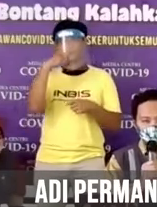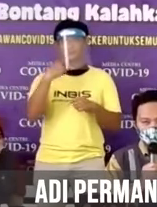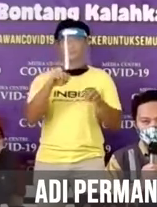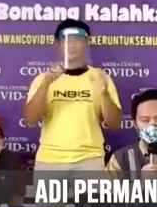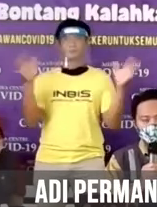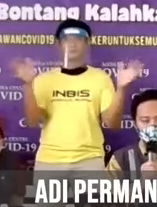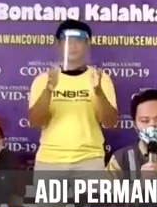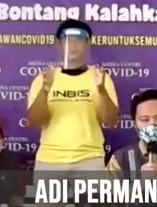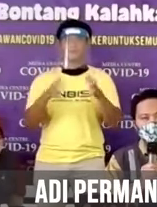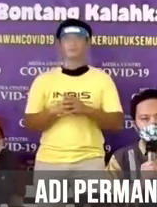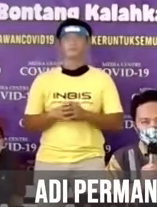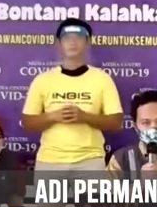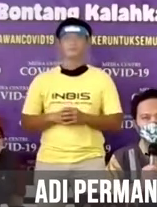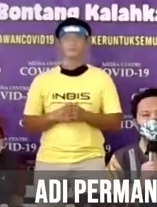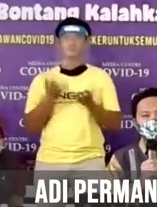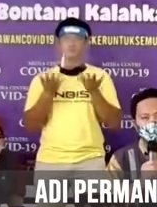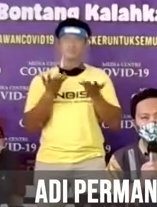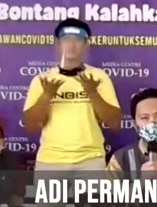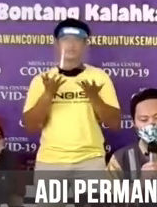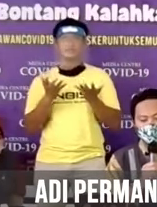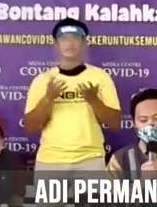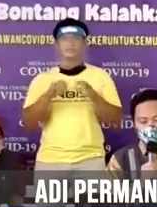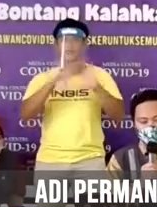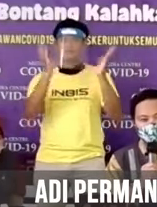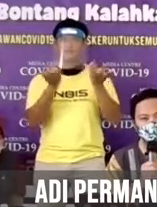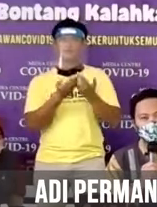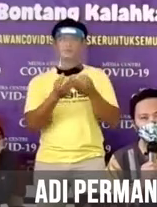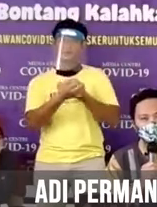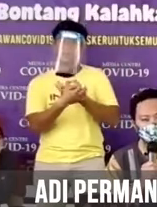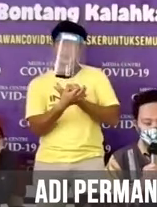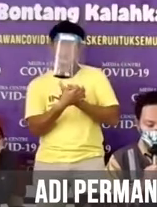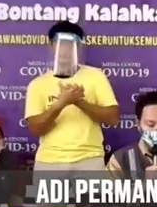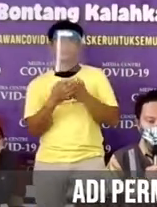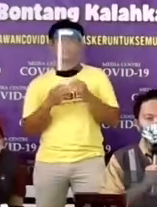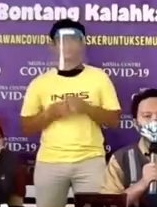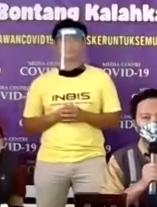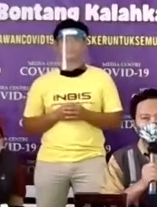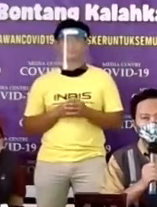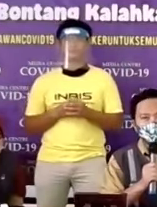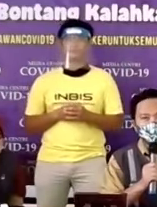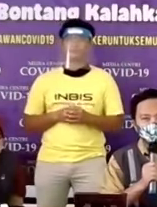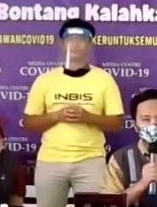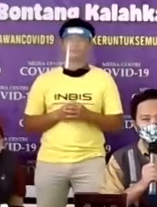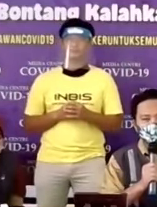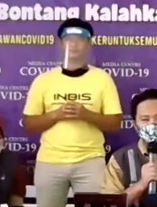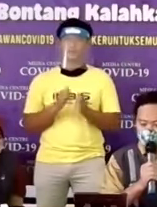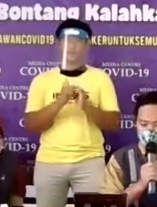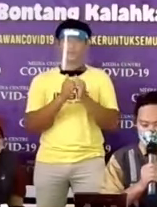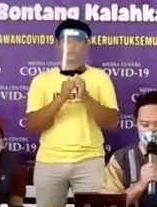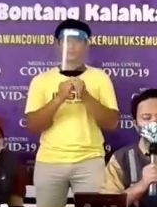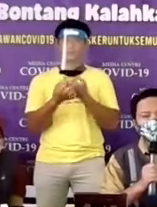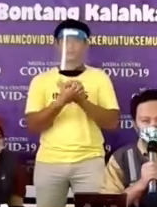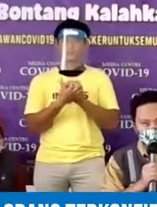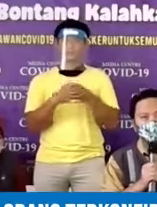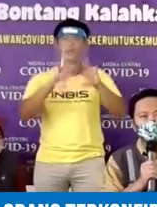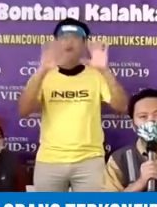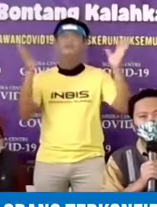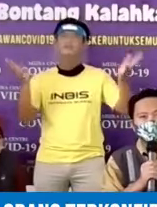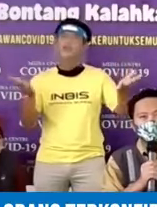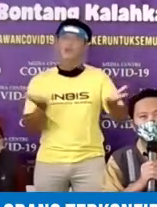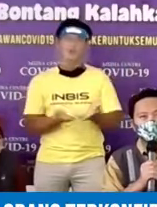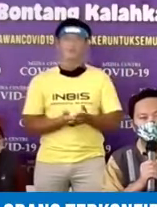fokus padat racing kasusnya saja dulu karena kasusnya pun ini cukup lumayan banyak dengan pressing yang jumlah sekian tugas